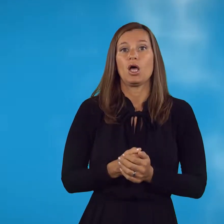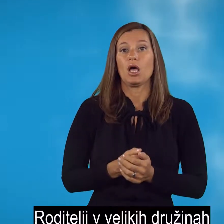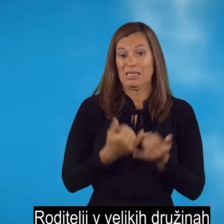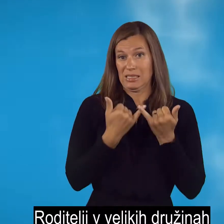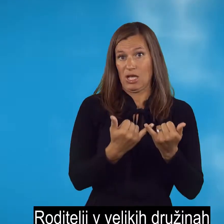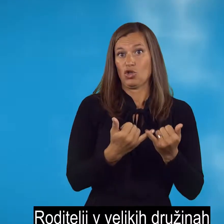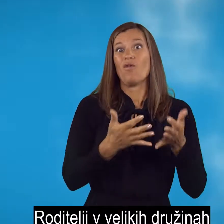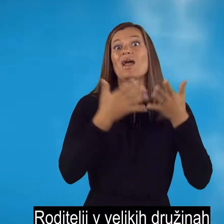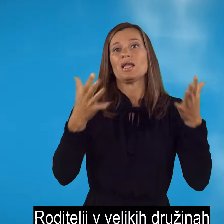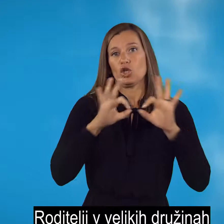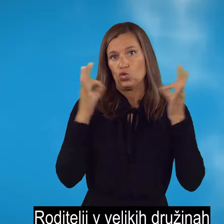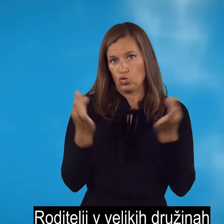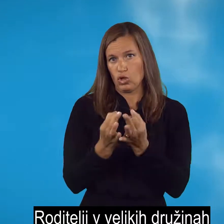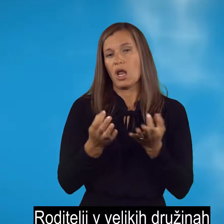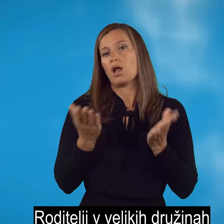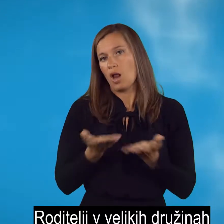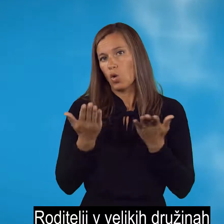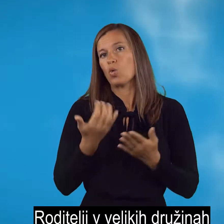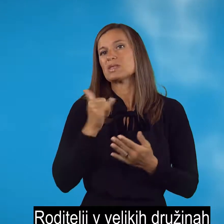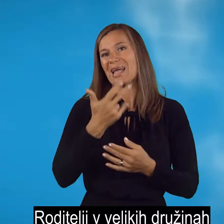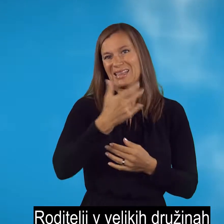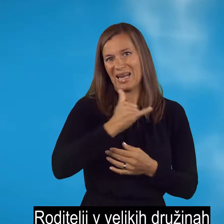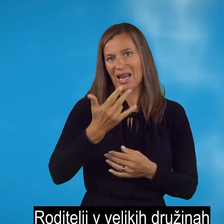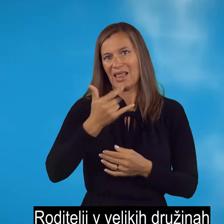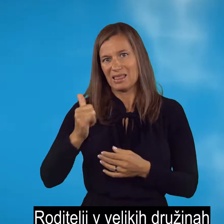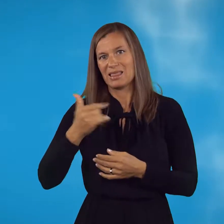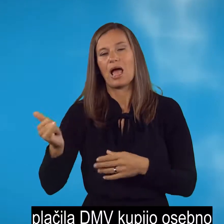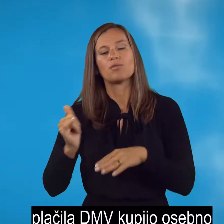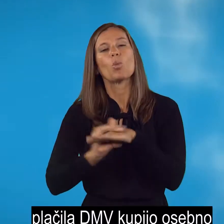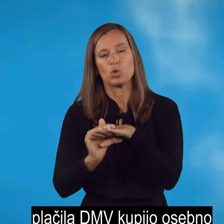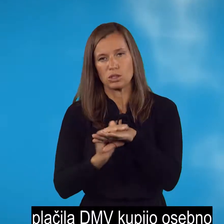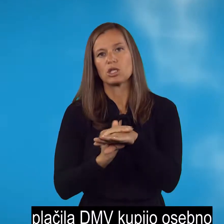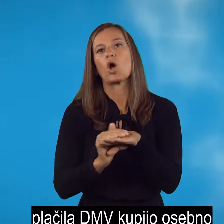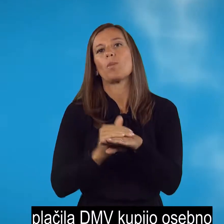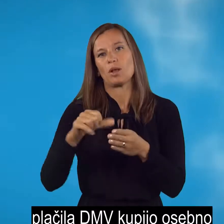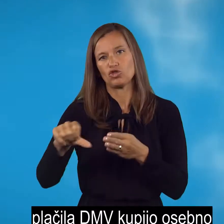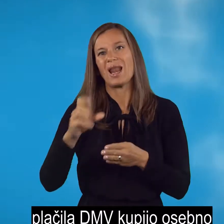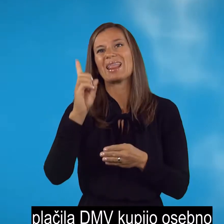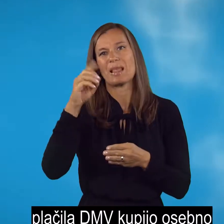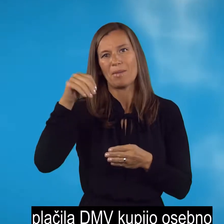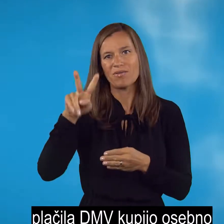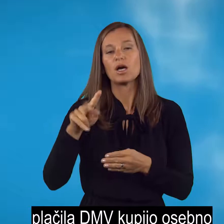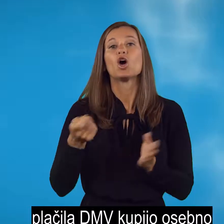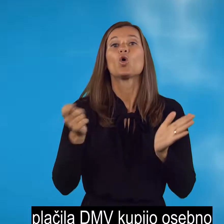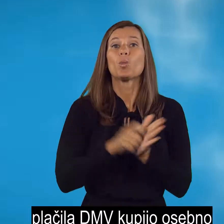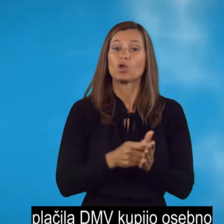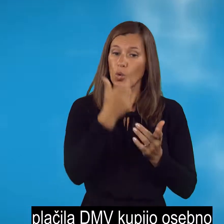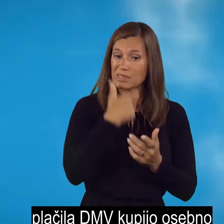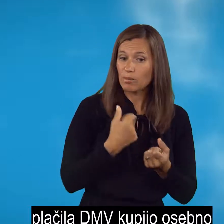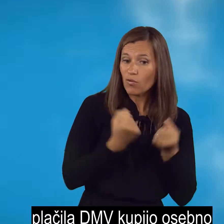Roditelji v velikih družinah lahko vsaka 3 leta z oprostitvijo plačila DMV kupijo osebno vozilo ali kombinirano